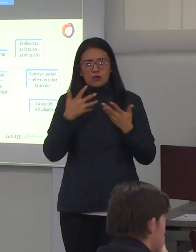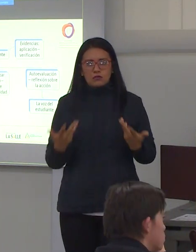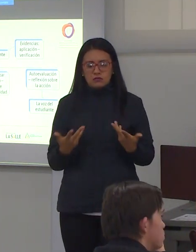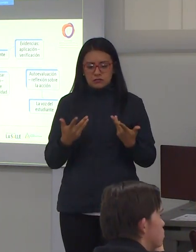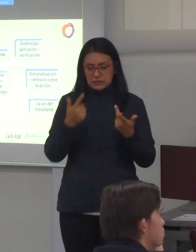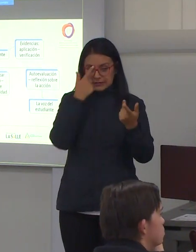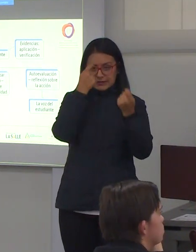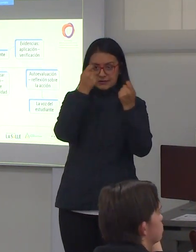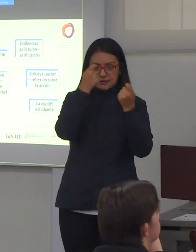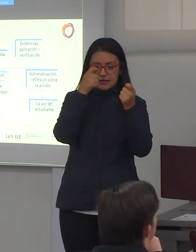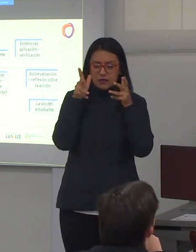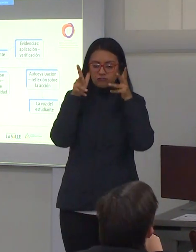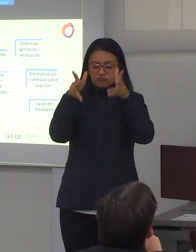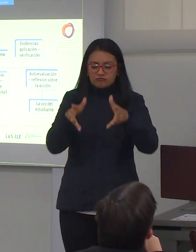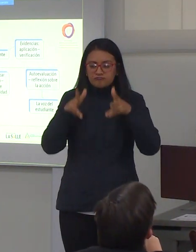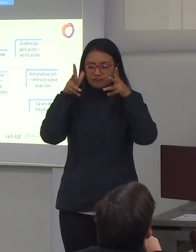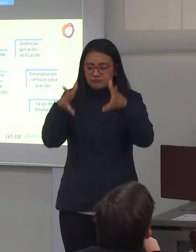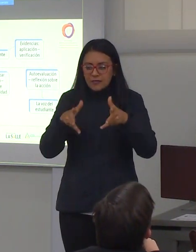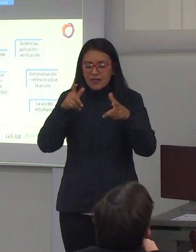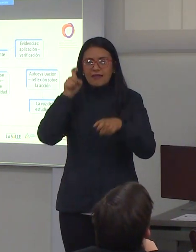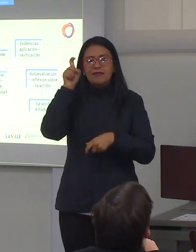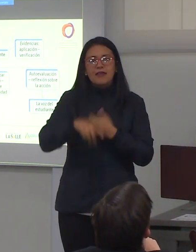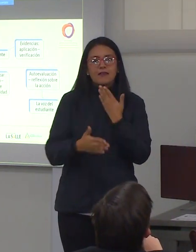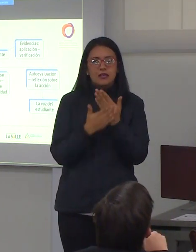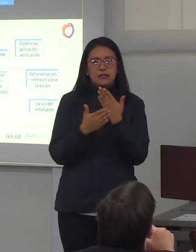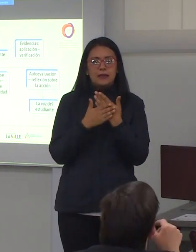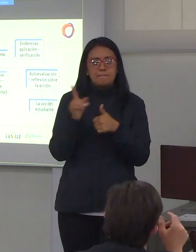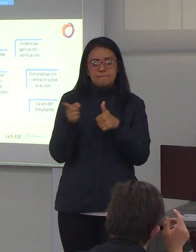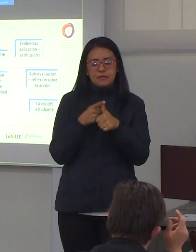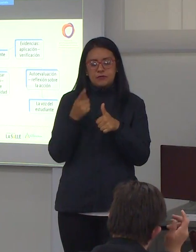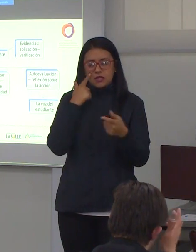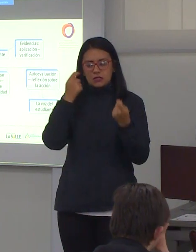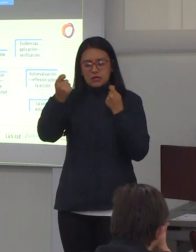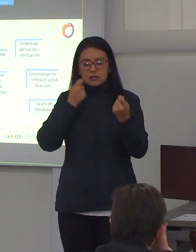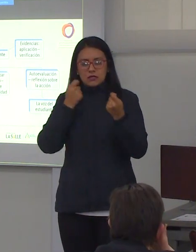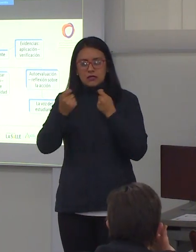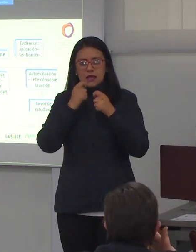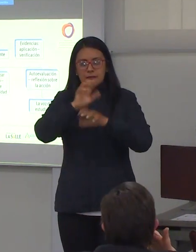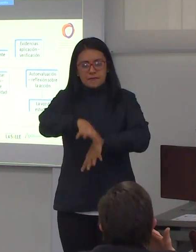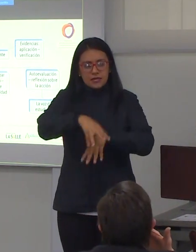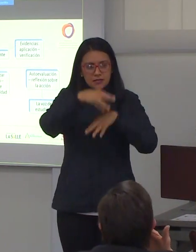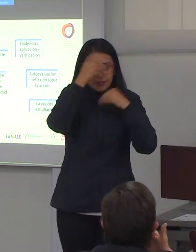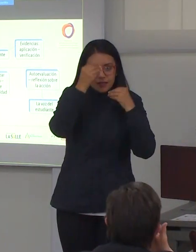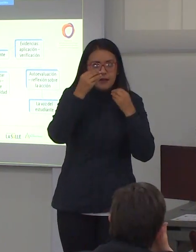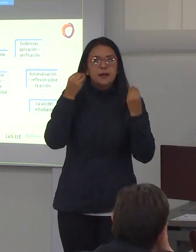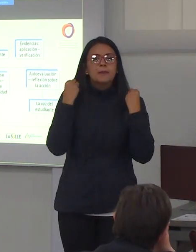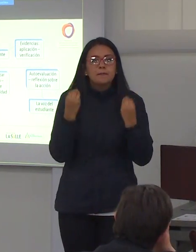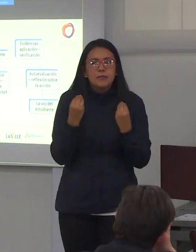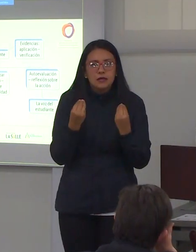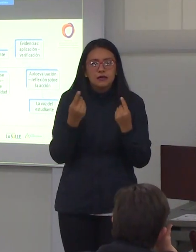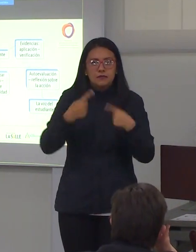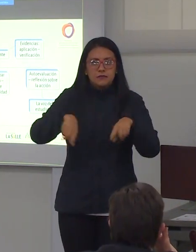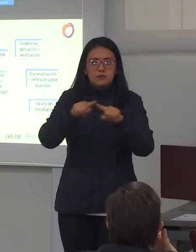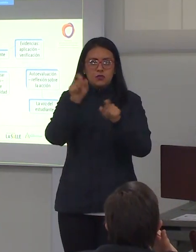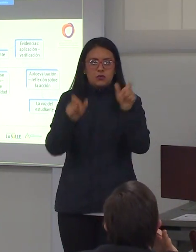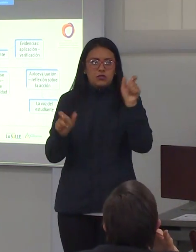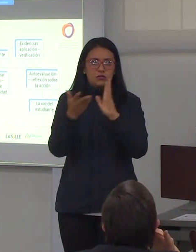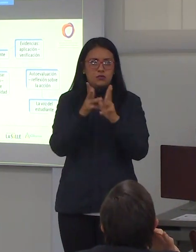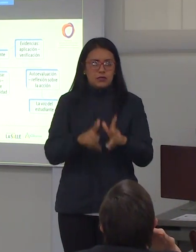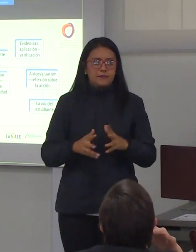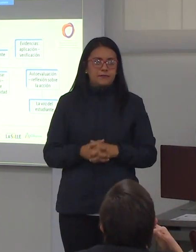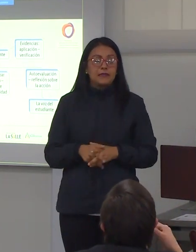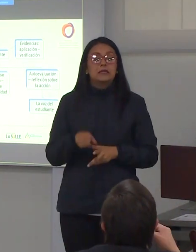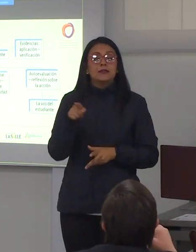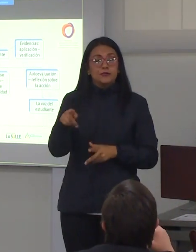la estrategia de enseñanza debe convertirse primero en una estrategia de aprendizaje para el estudiante entonces